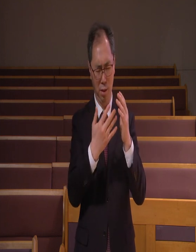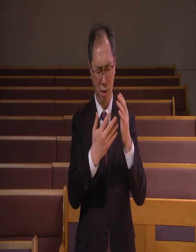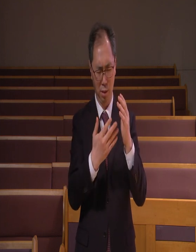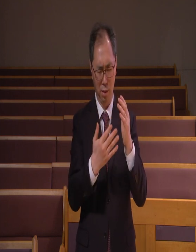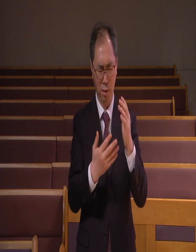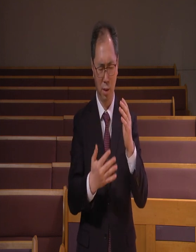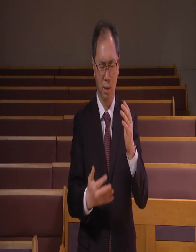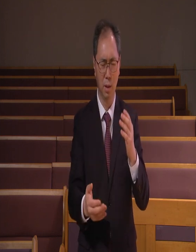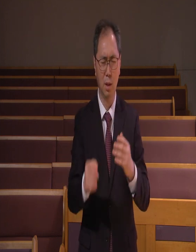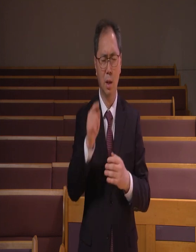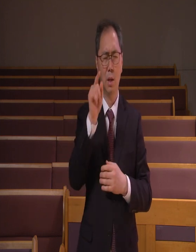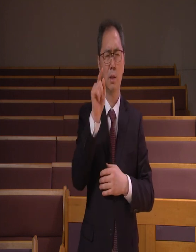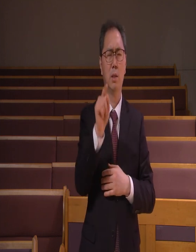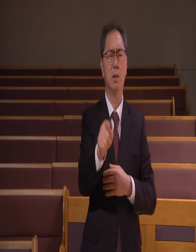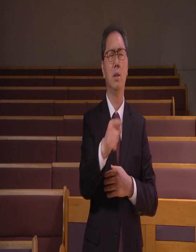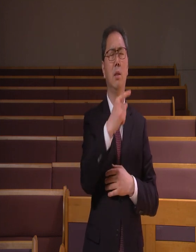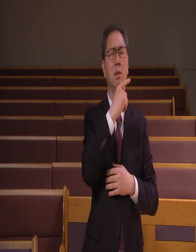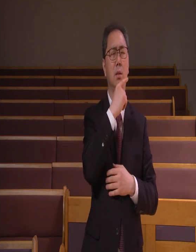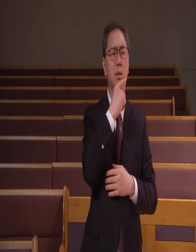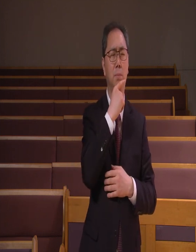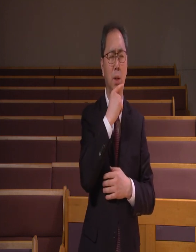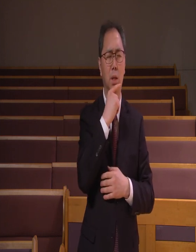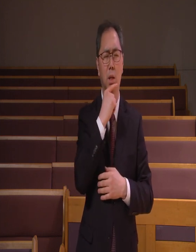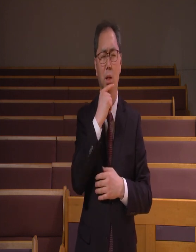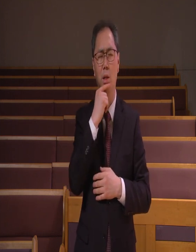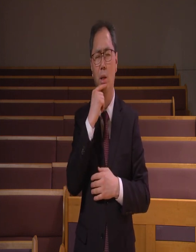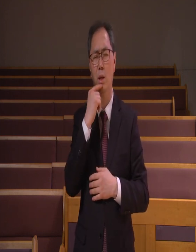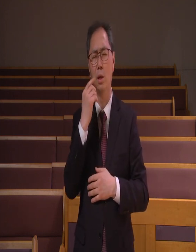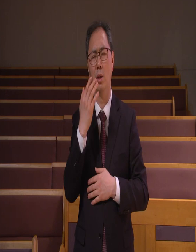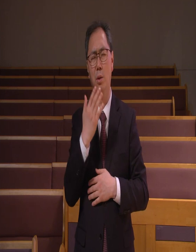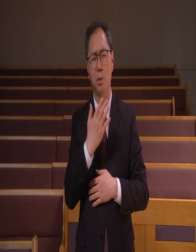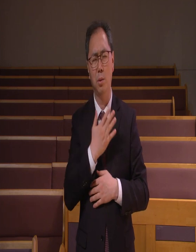위해 흘렸네. 그